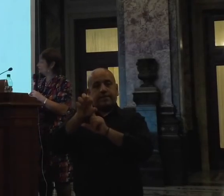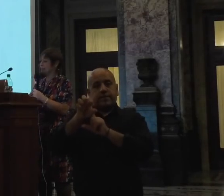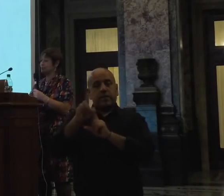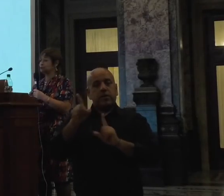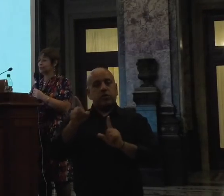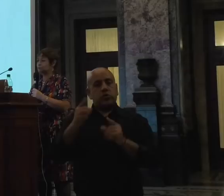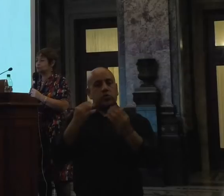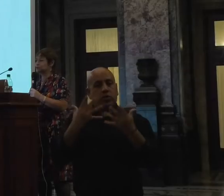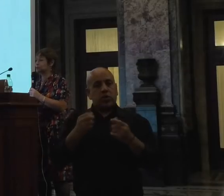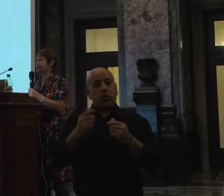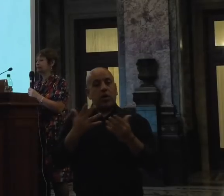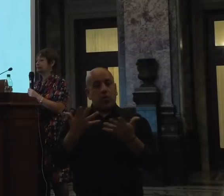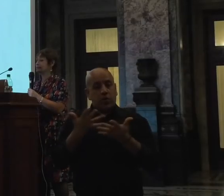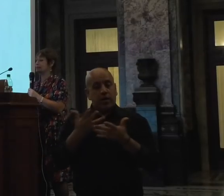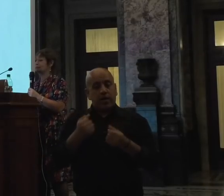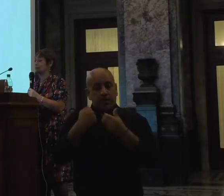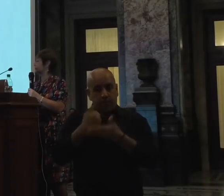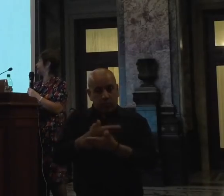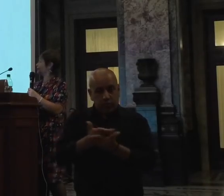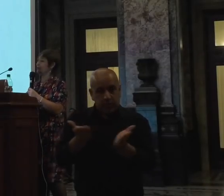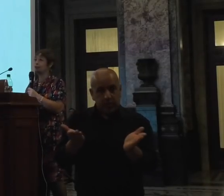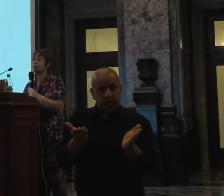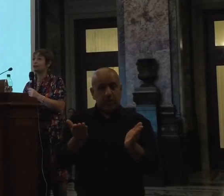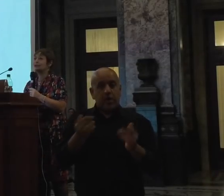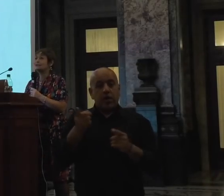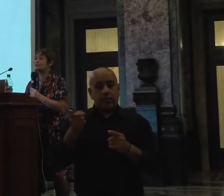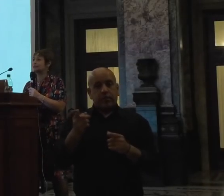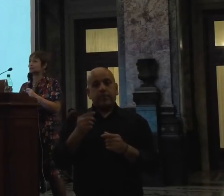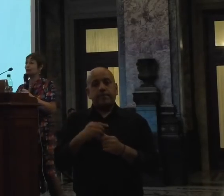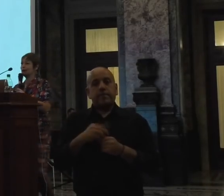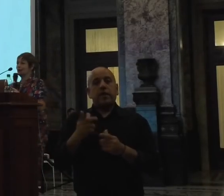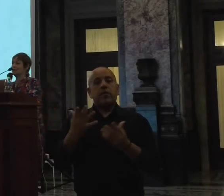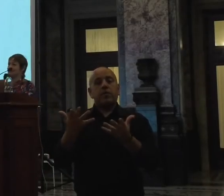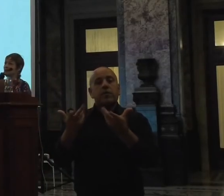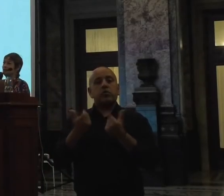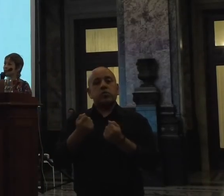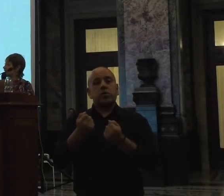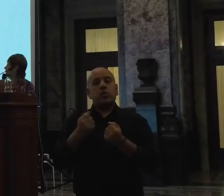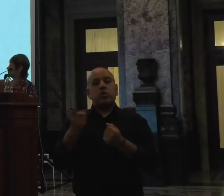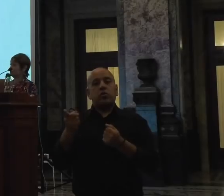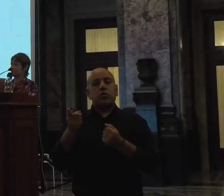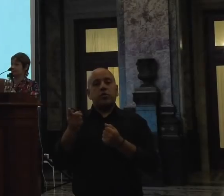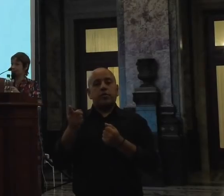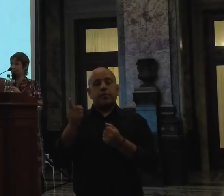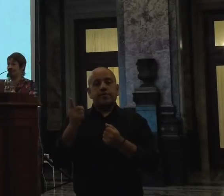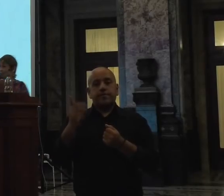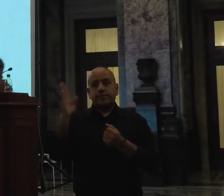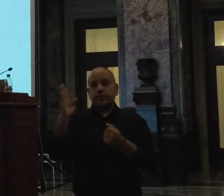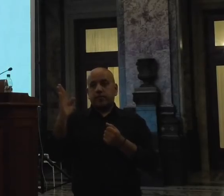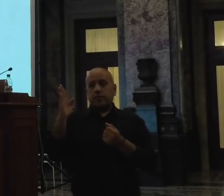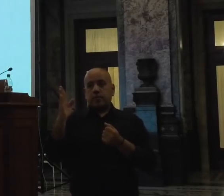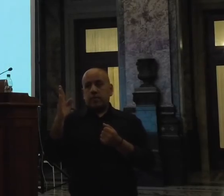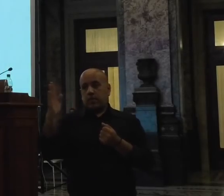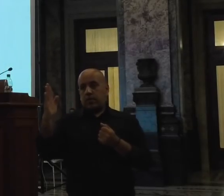quiero hacer nada más una demostración más, si participan conmigo, si me ayudan, los que están del lado izquierdo